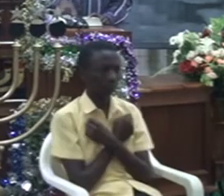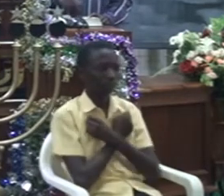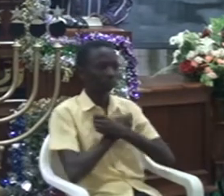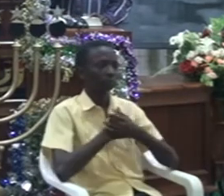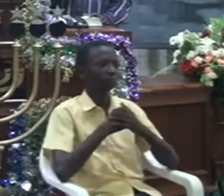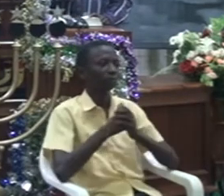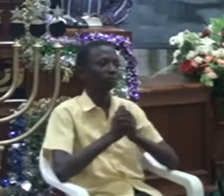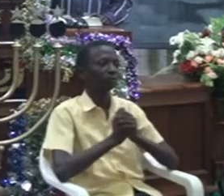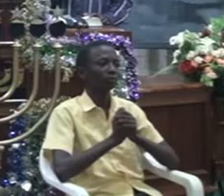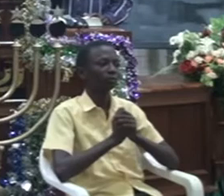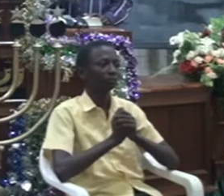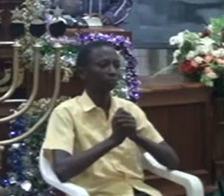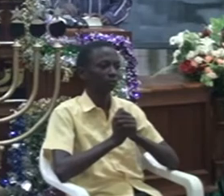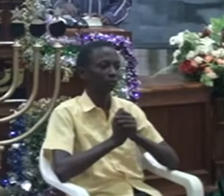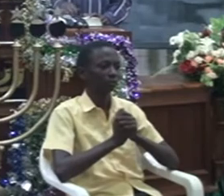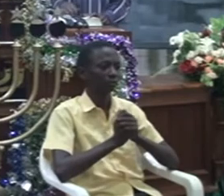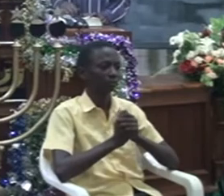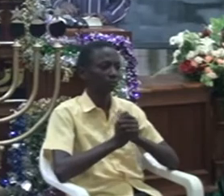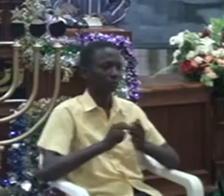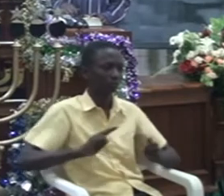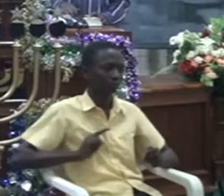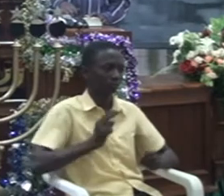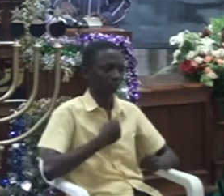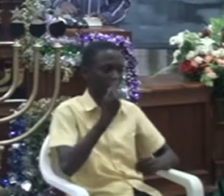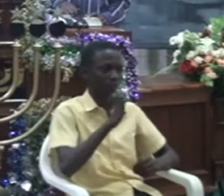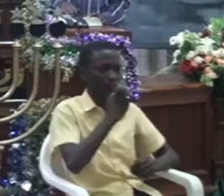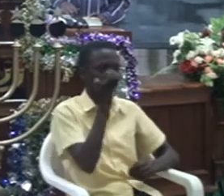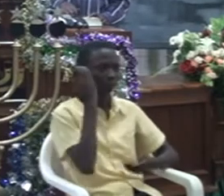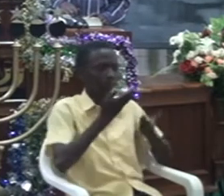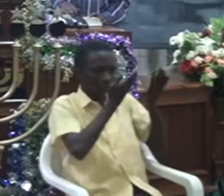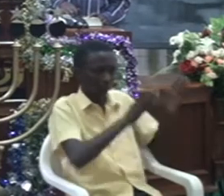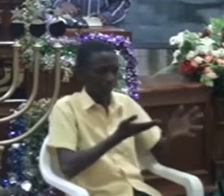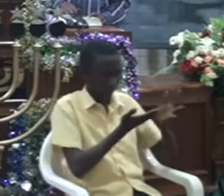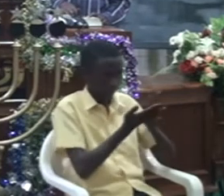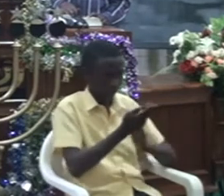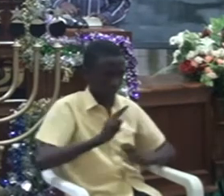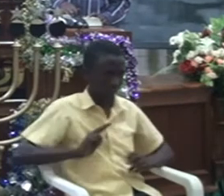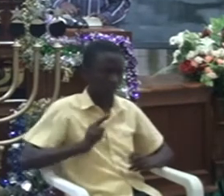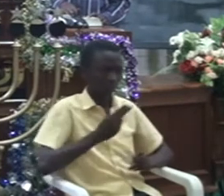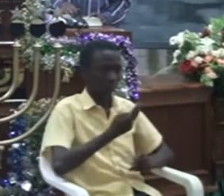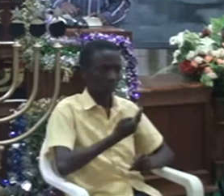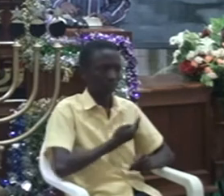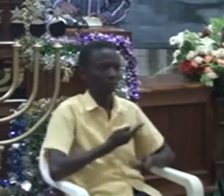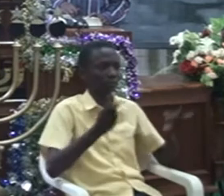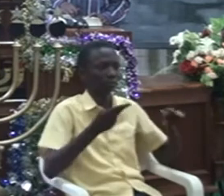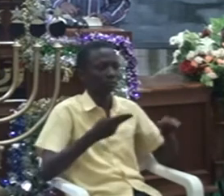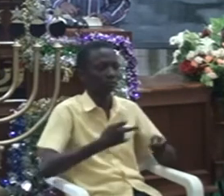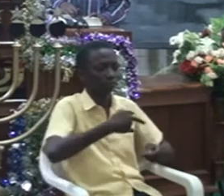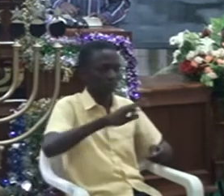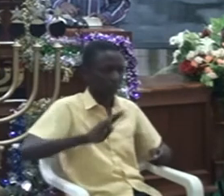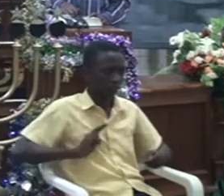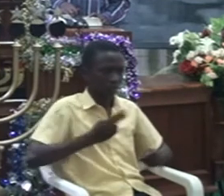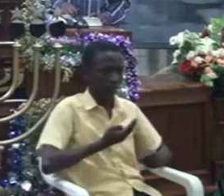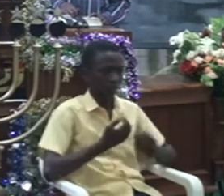makubwa ambayo aliyotupenda sisi, nous qui étions morts par nos offenses, il nous a